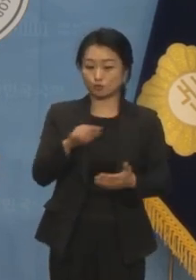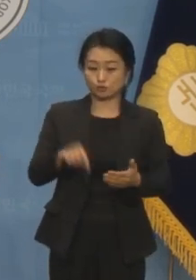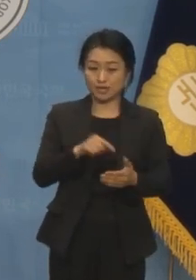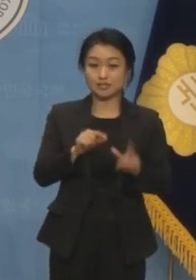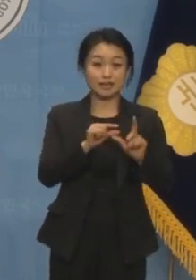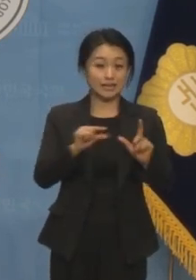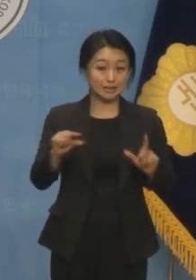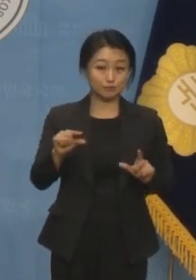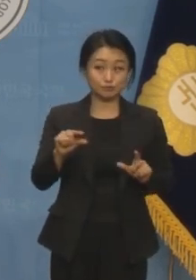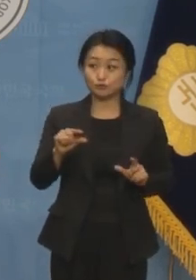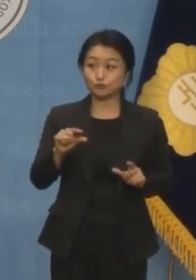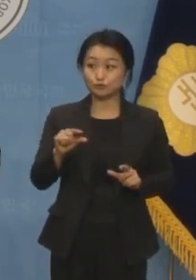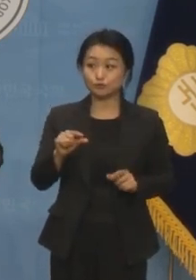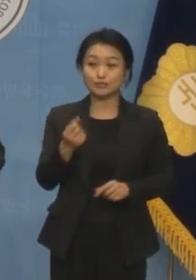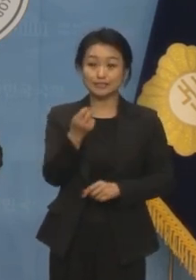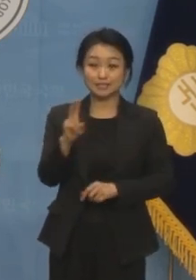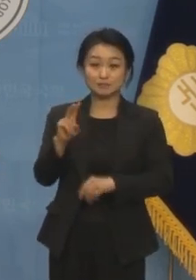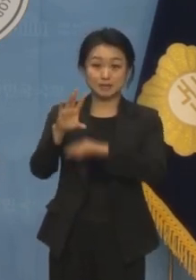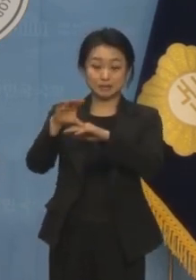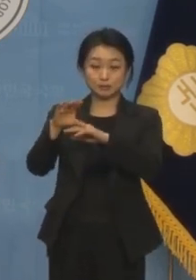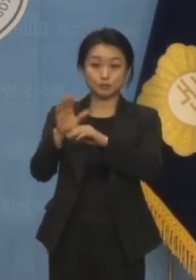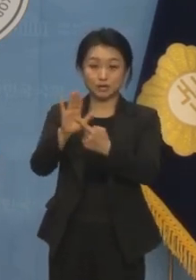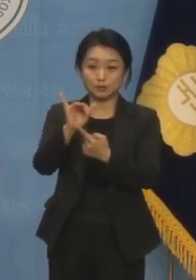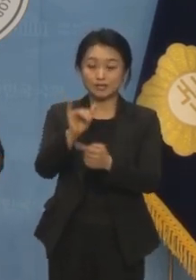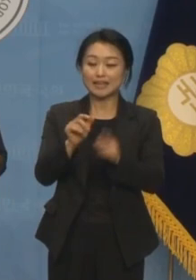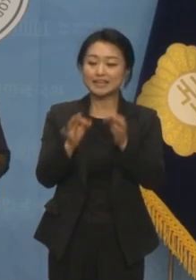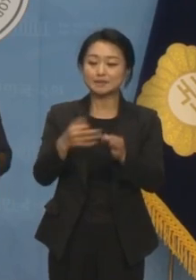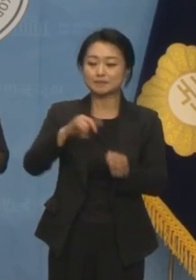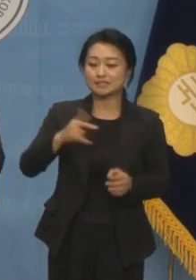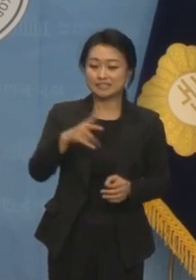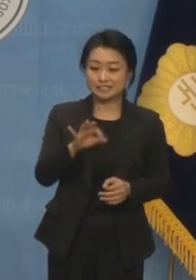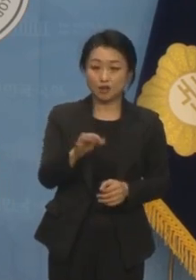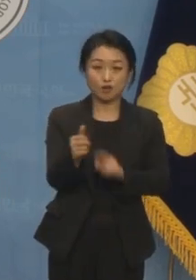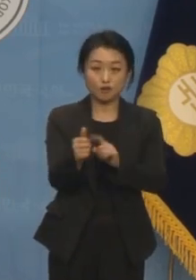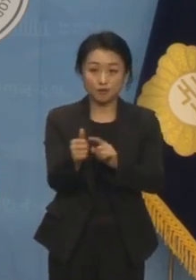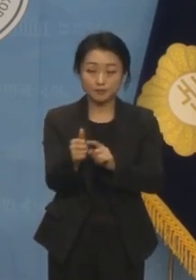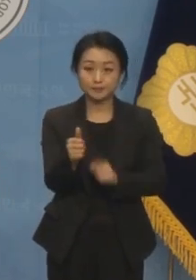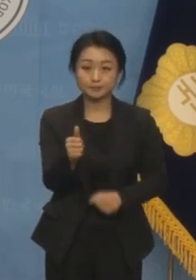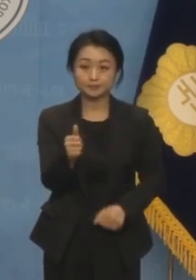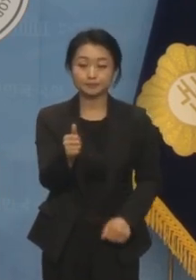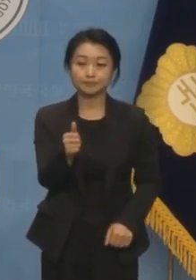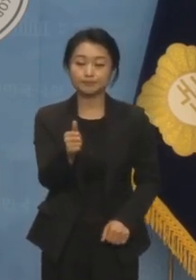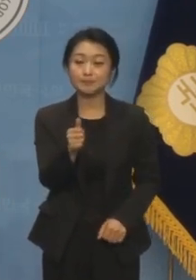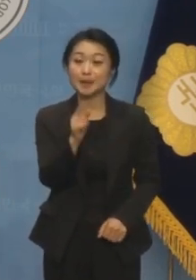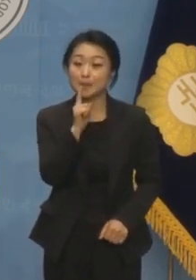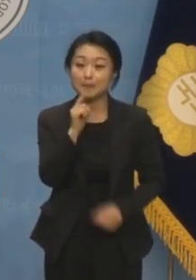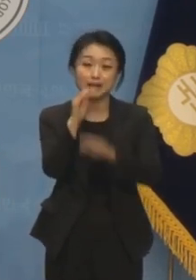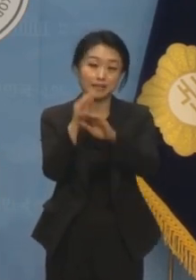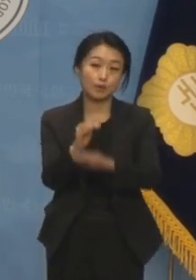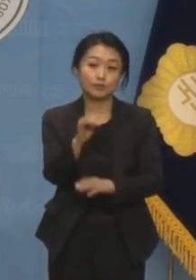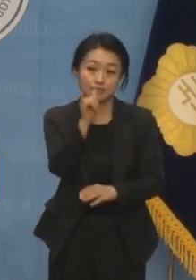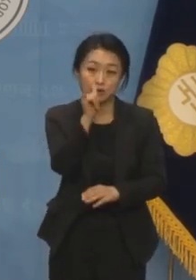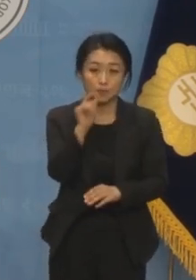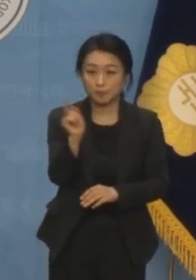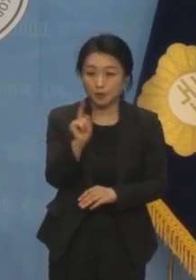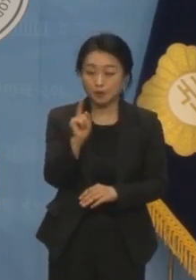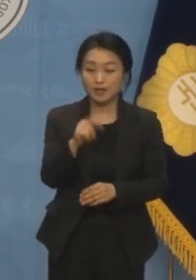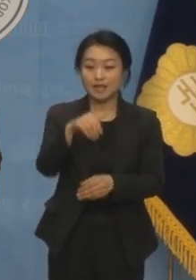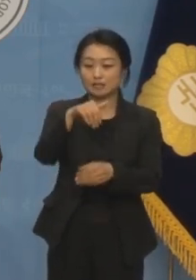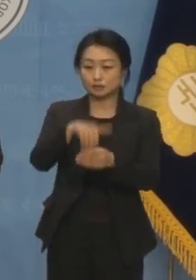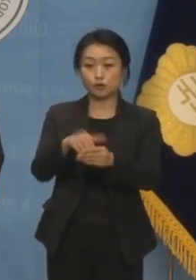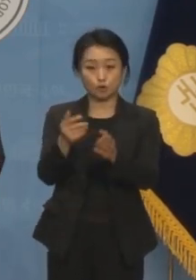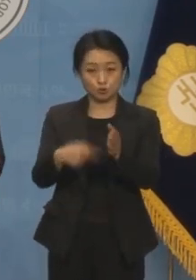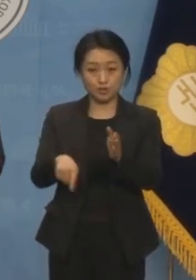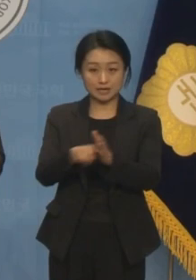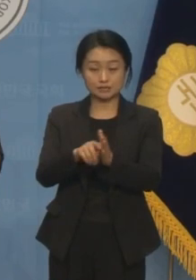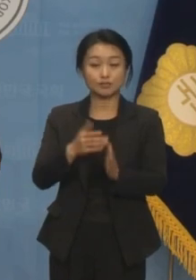일부 언론에는 보도가 됐습니다만 김진성 씨가 이렇게 말하는 내용이 있습니다. 선거를 위해서